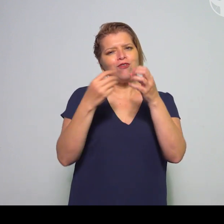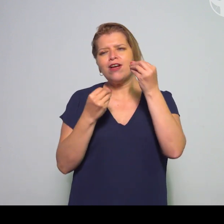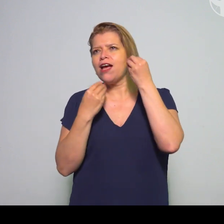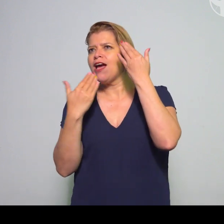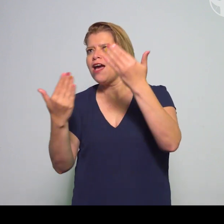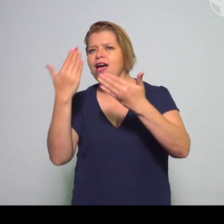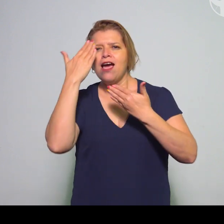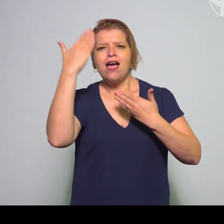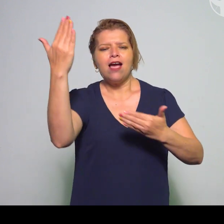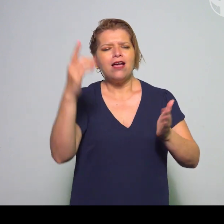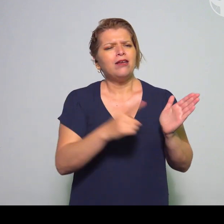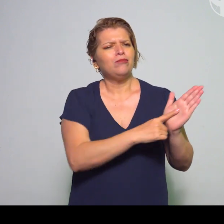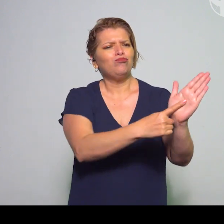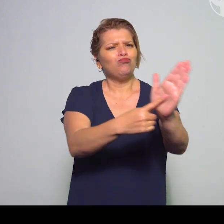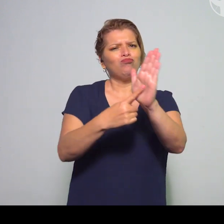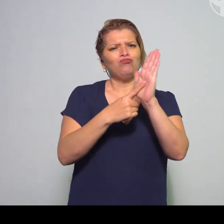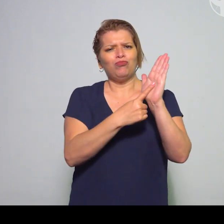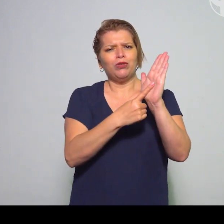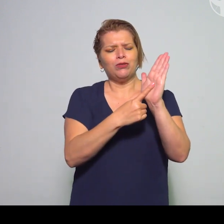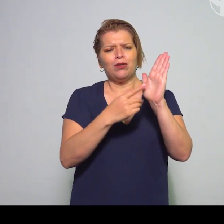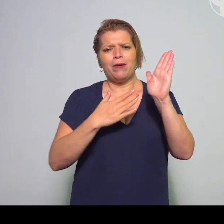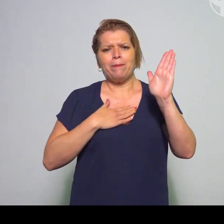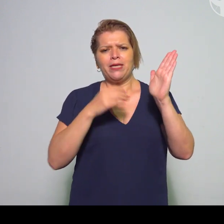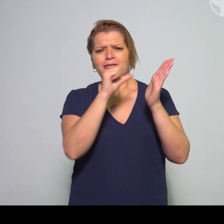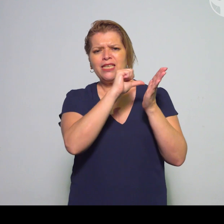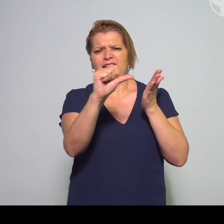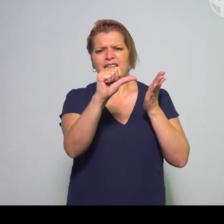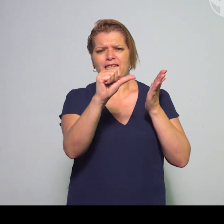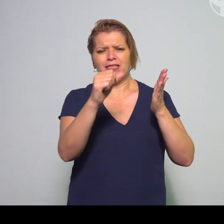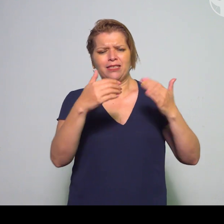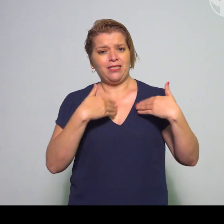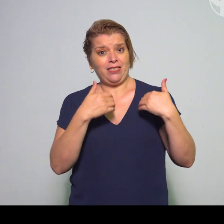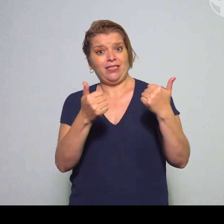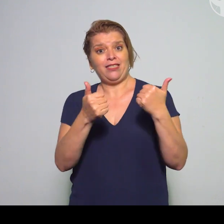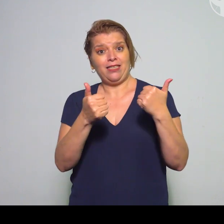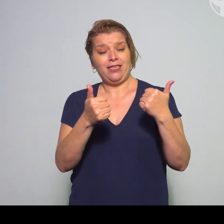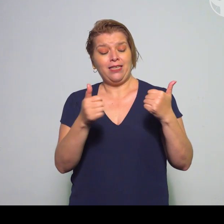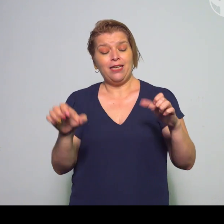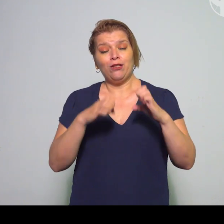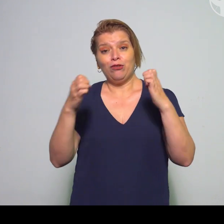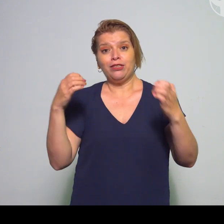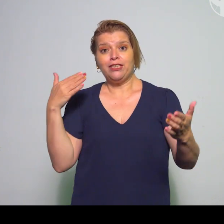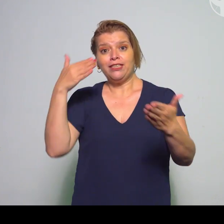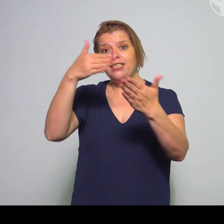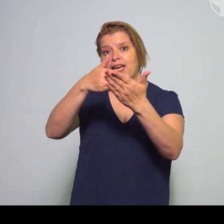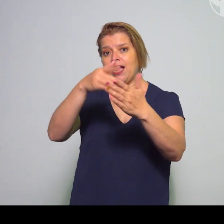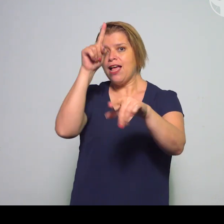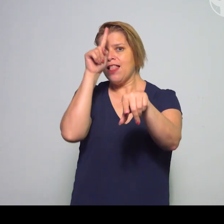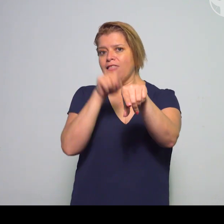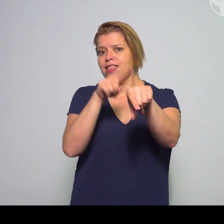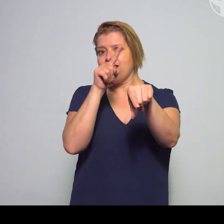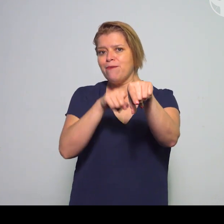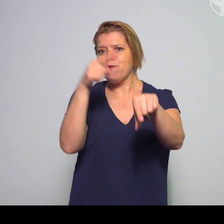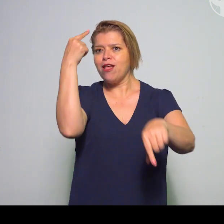agradecimiento muestro las cicatrices de mis heridas sanadas. Y llegó el día